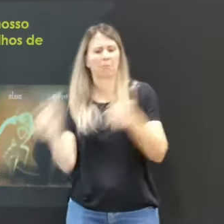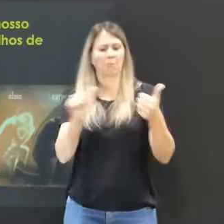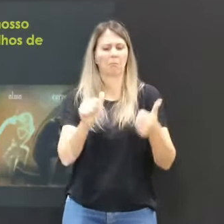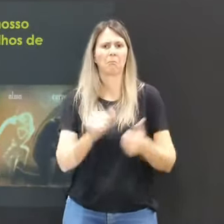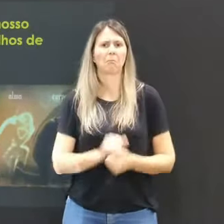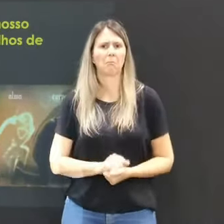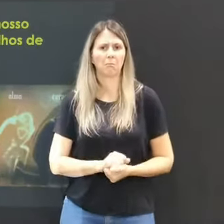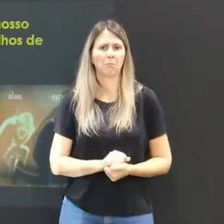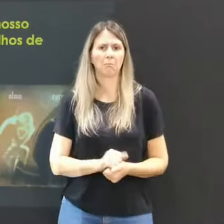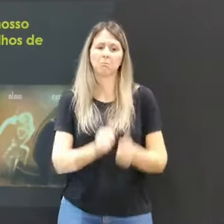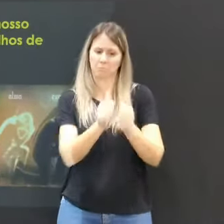se batizar?